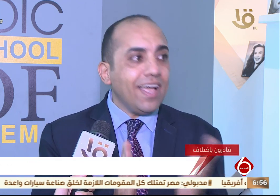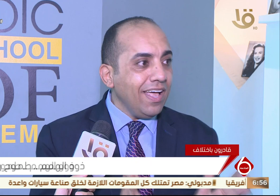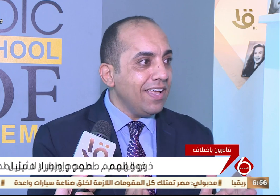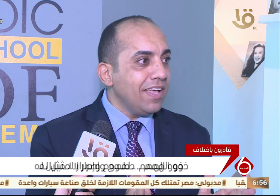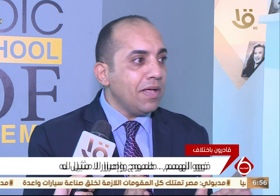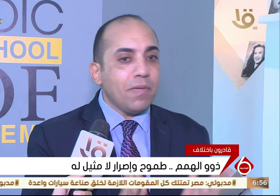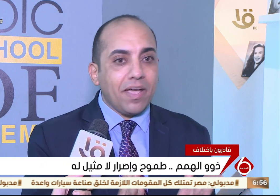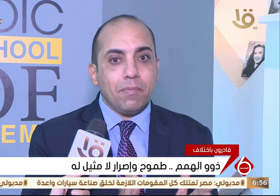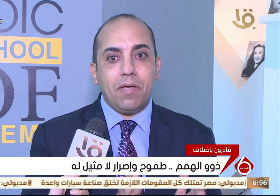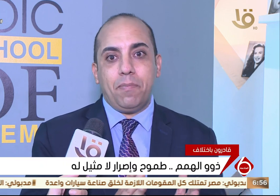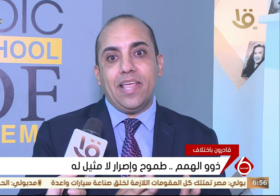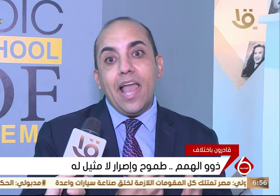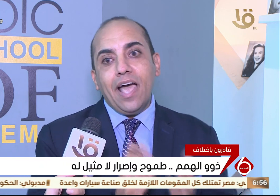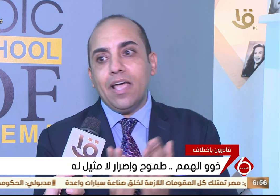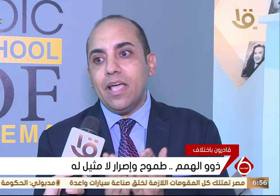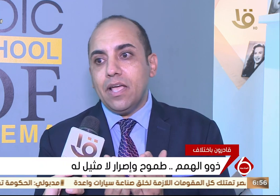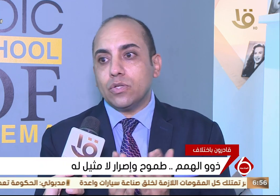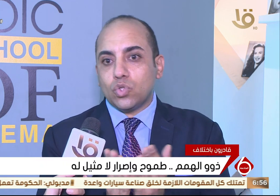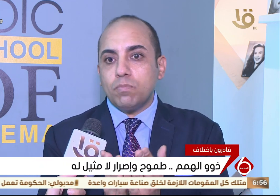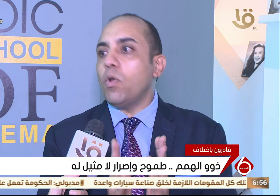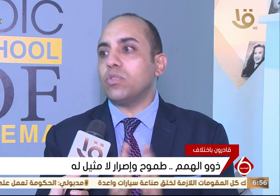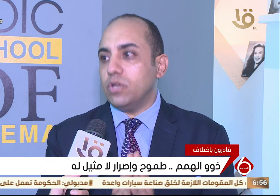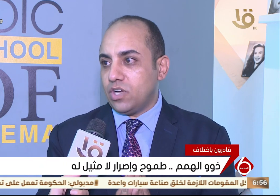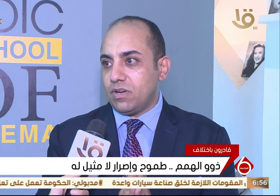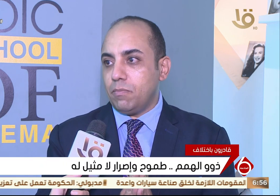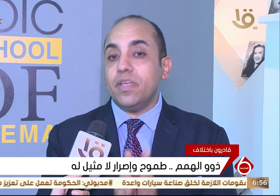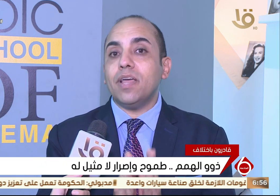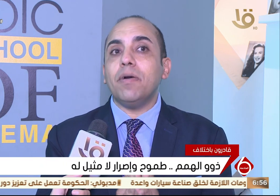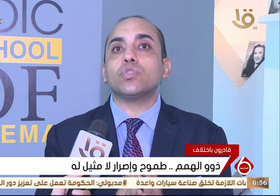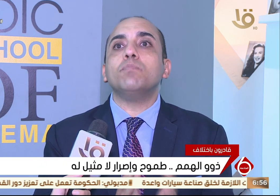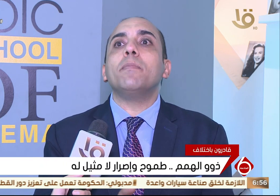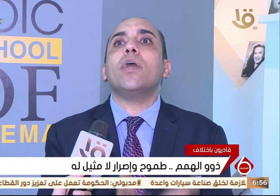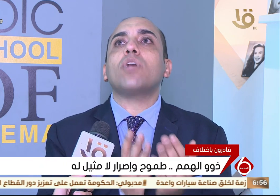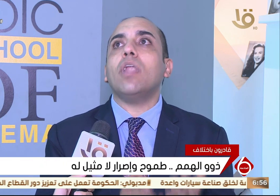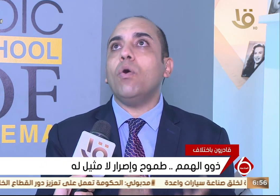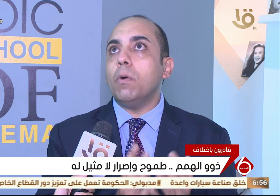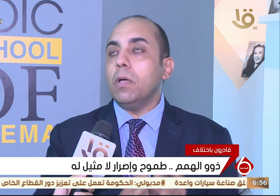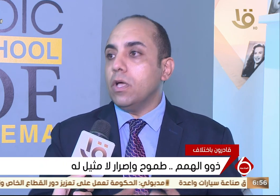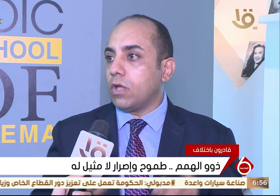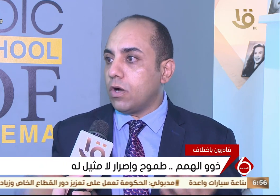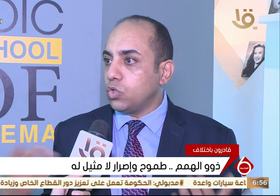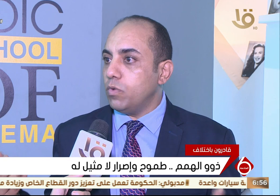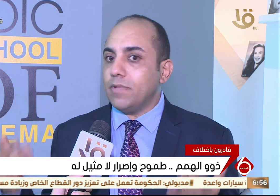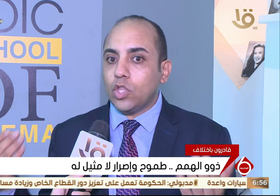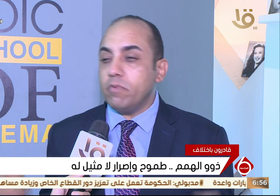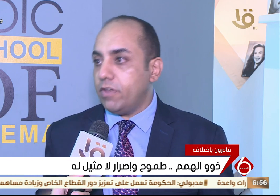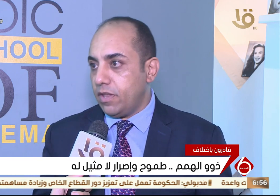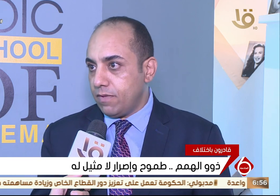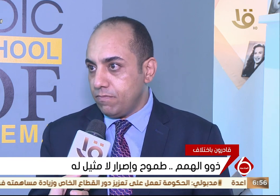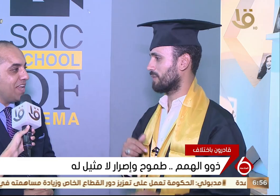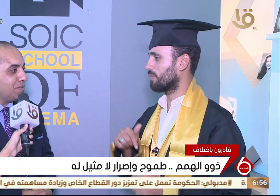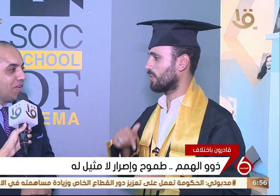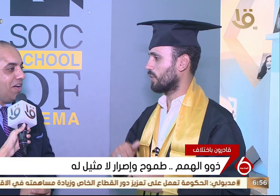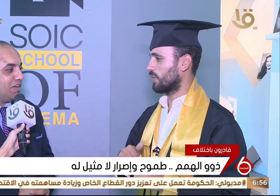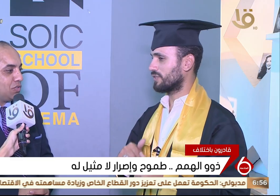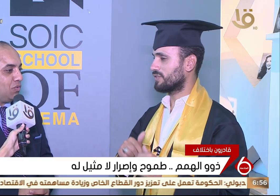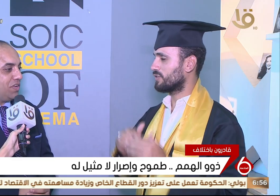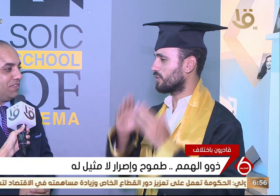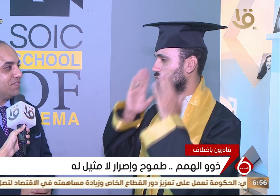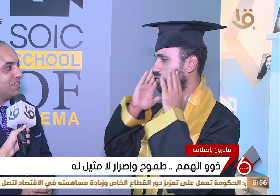حاجه بنقلها للصم بلغه الاشاره من هنا بقى الصم بداوا يطلعوا طاقتهم ابداعتهم الفنيه انا بصراحه شعوري